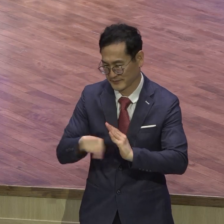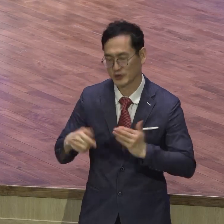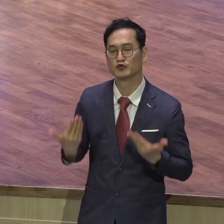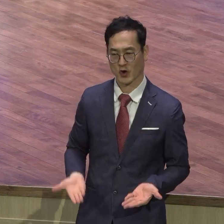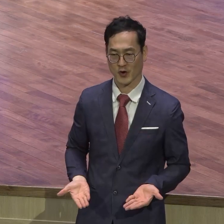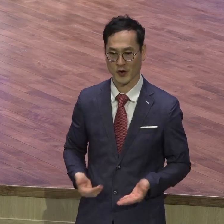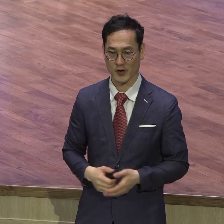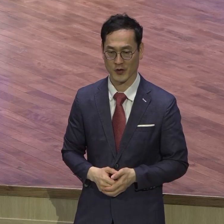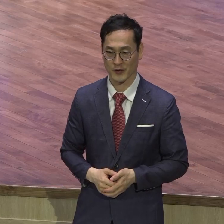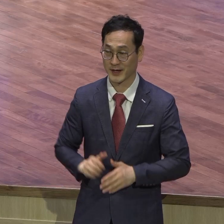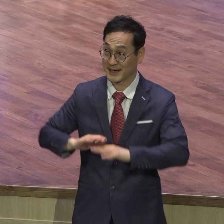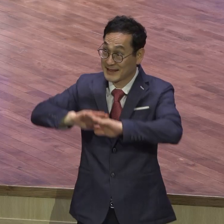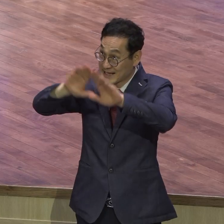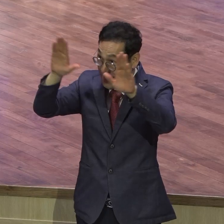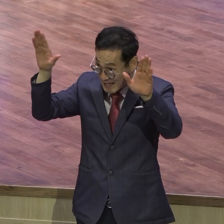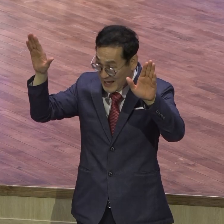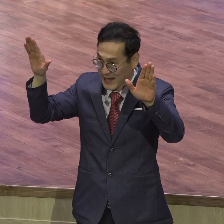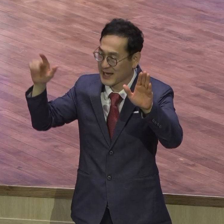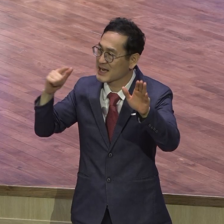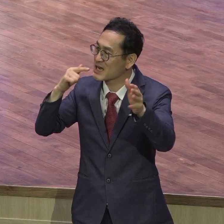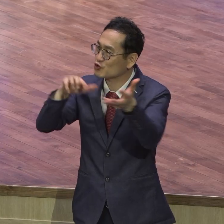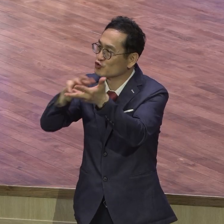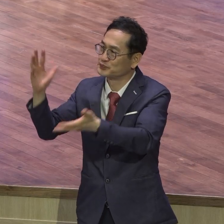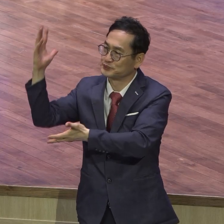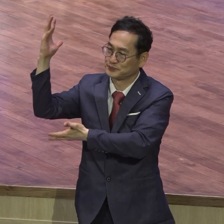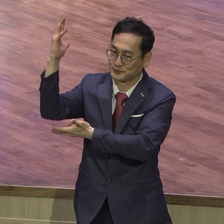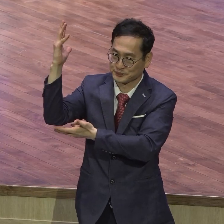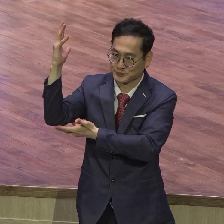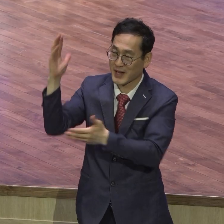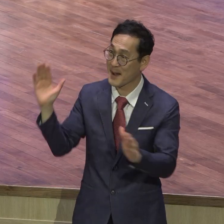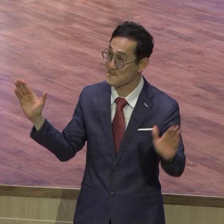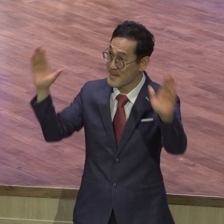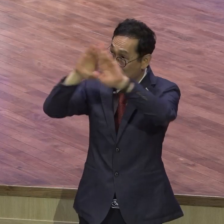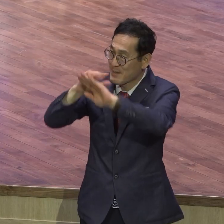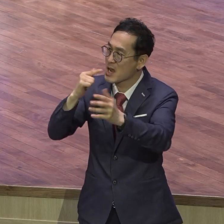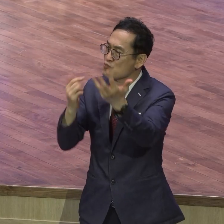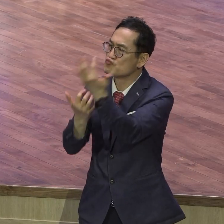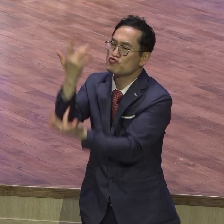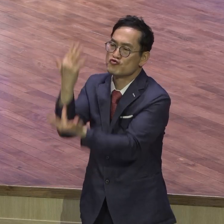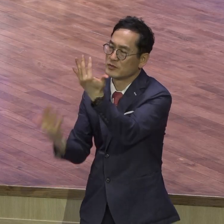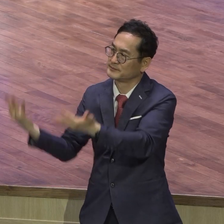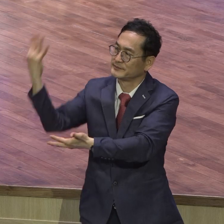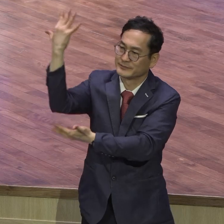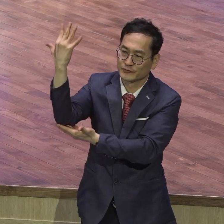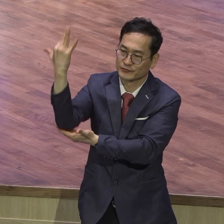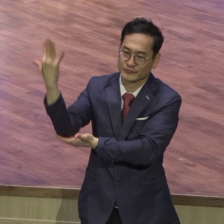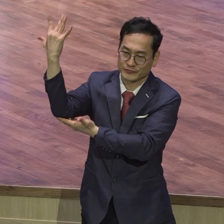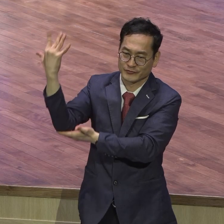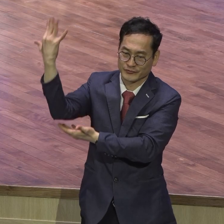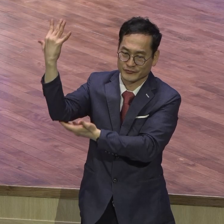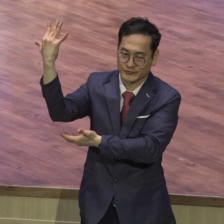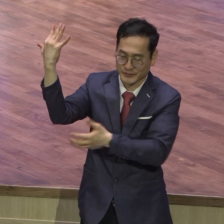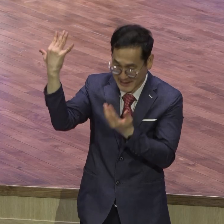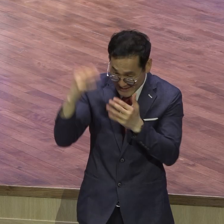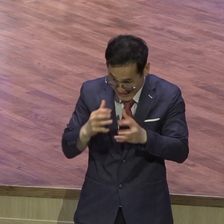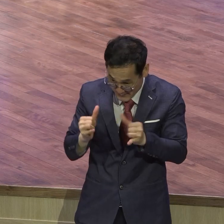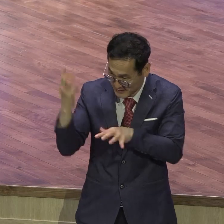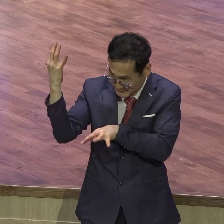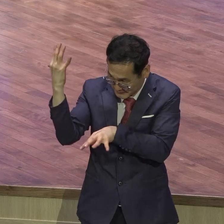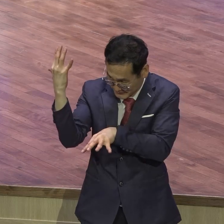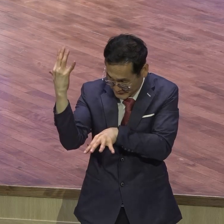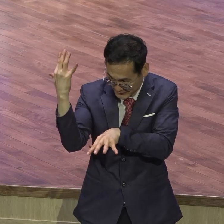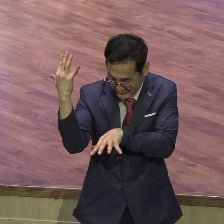구름이 성막 위에 있고 밤에는 불이 그 구름 가운데 있음을 이스라엘 온족 속이 그 모든 행진하는